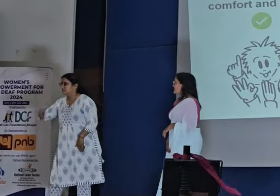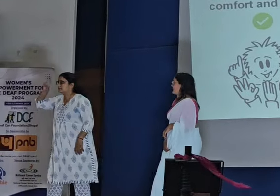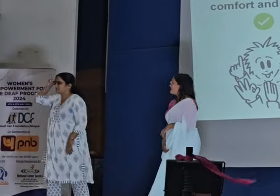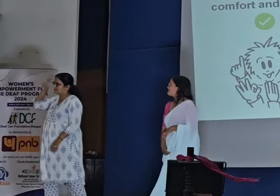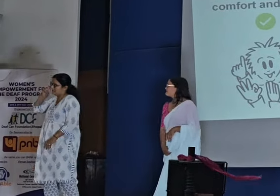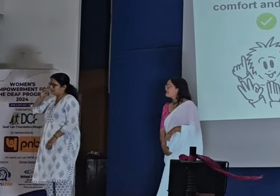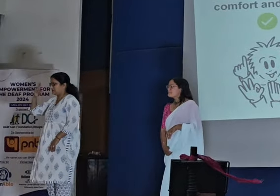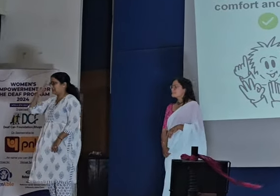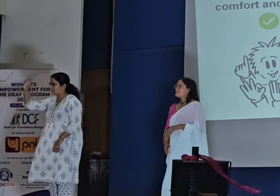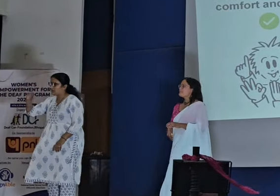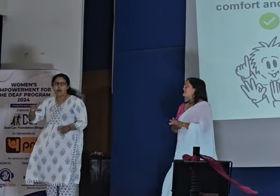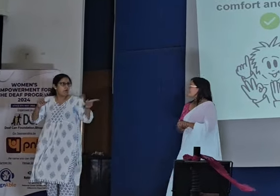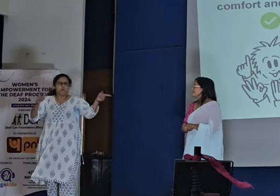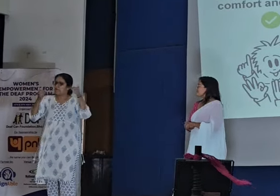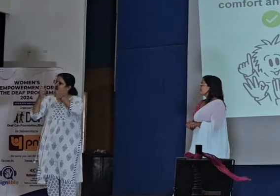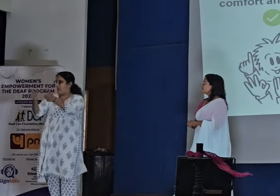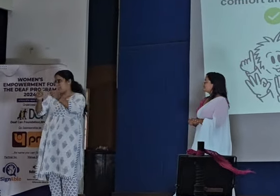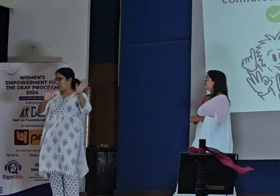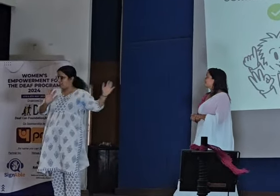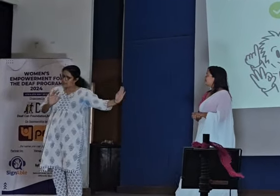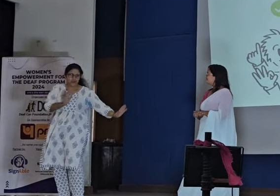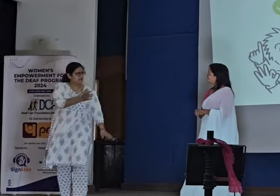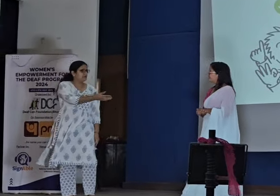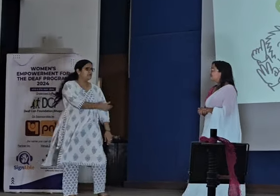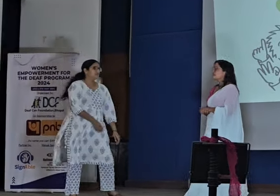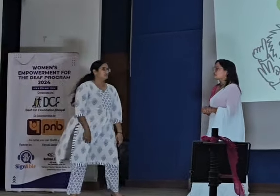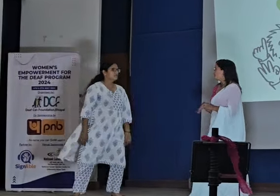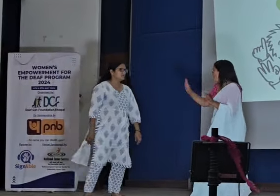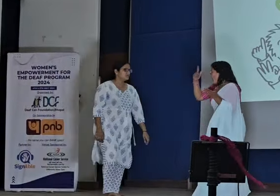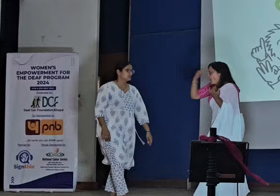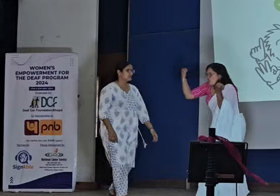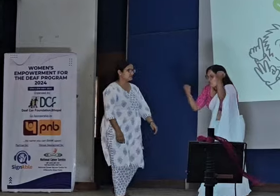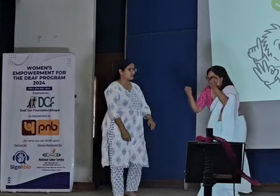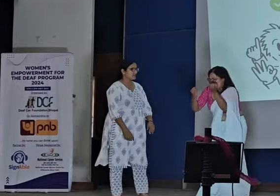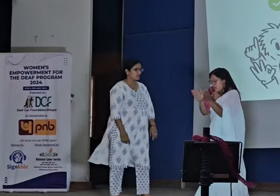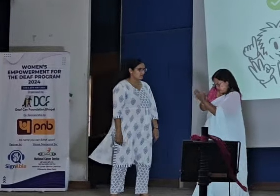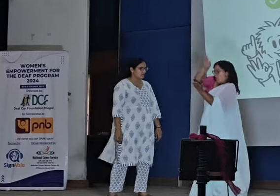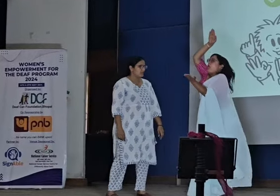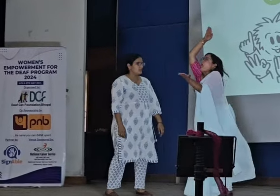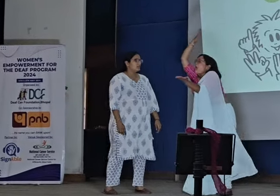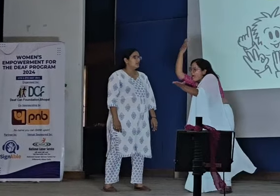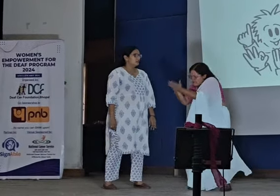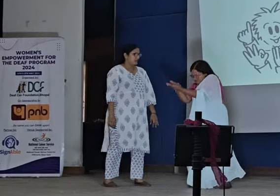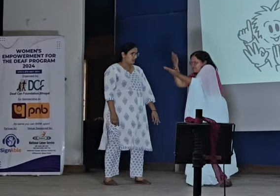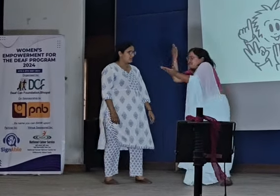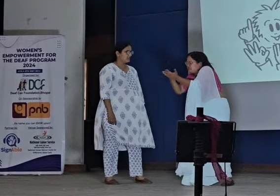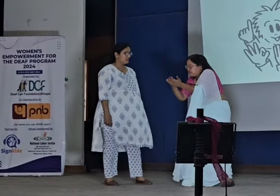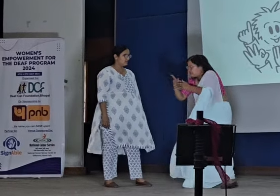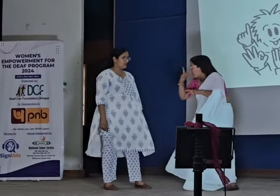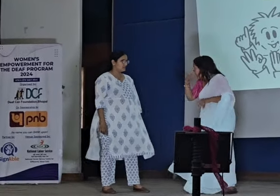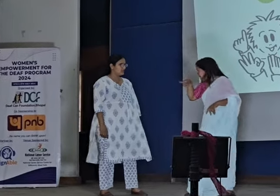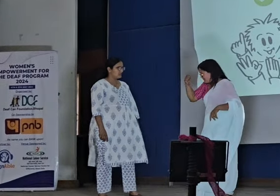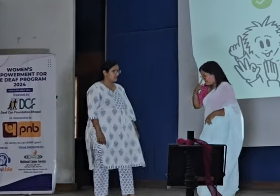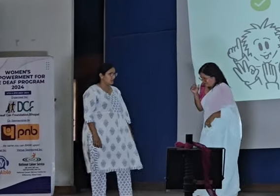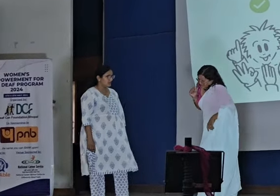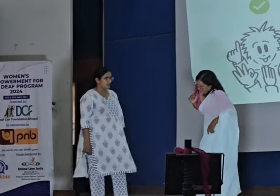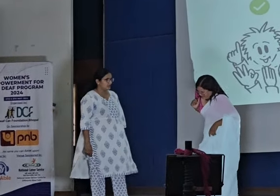डिस्कम्फर्ट, तो जैसे कि मुझे अशर है ओके, मुझे आसपास का ब्लैक पोजिशन में दिखता है और अगर वो साइन कर रही है कि अरे ये ऐसी गाड़ी गई,